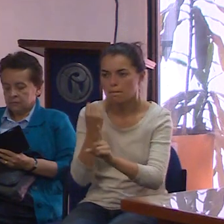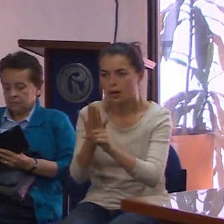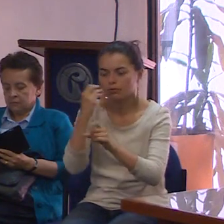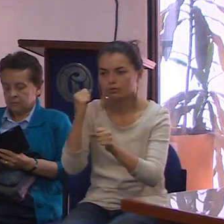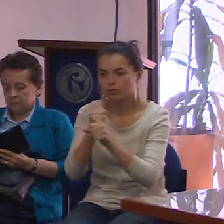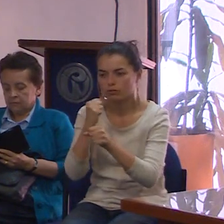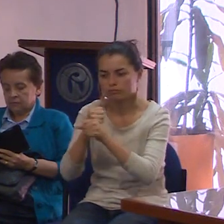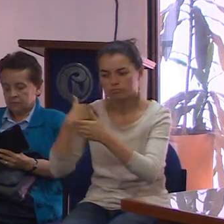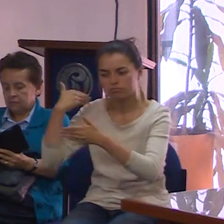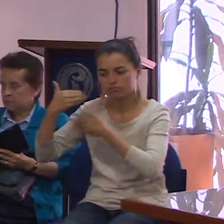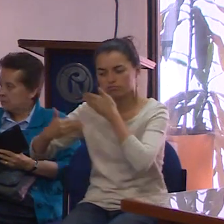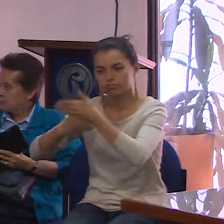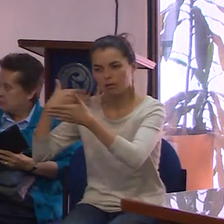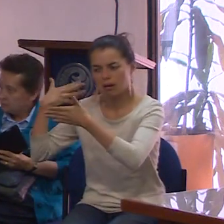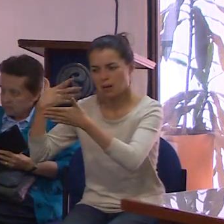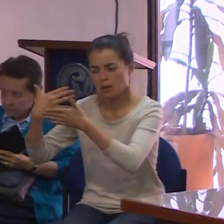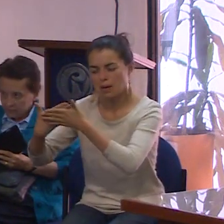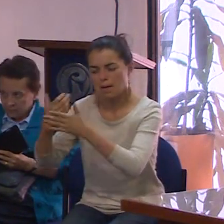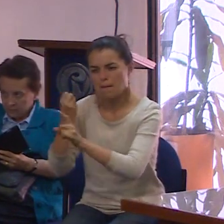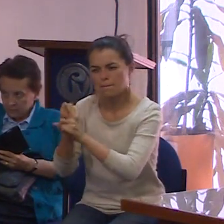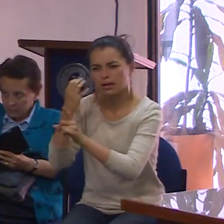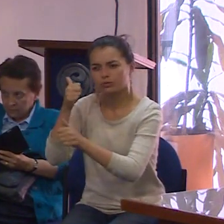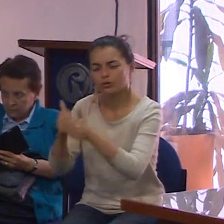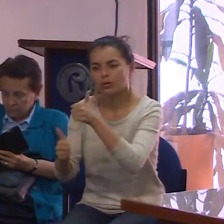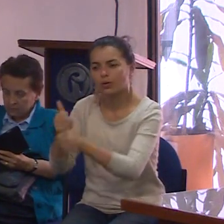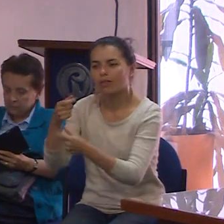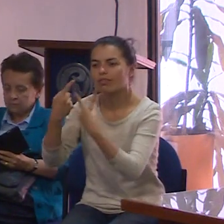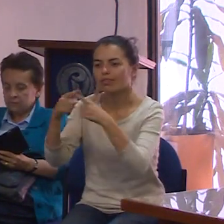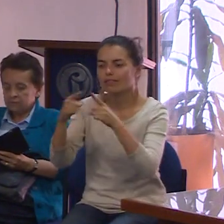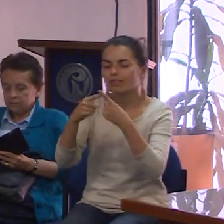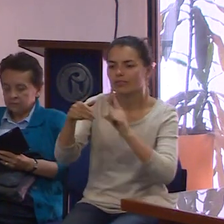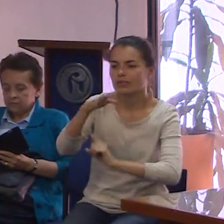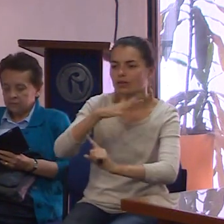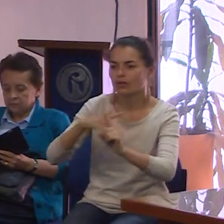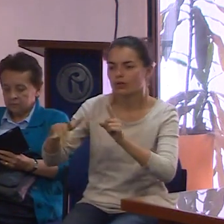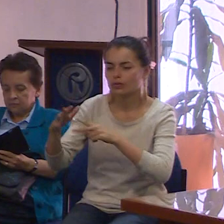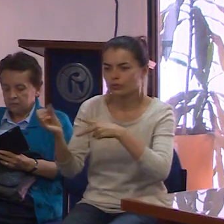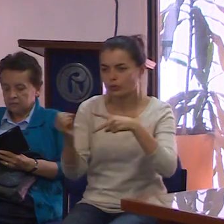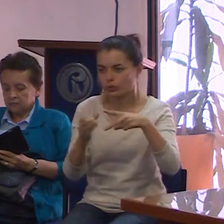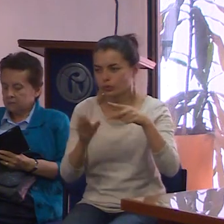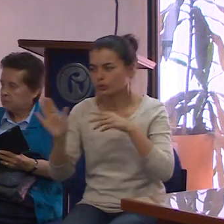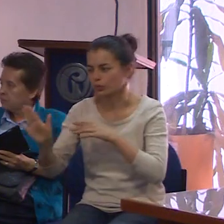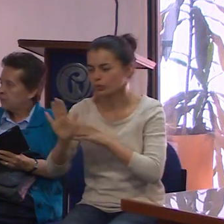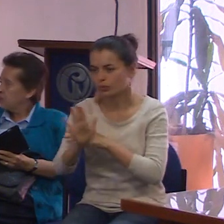trabajos realizados al interior de la línea de investigación en diferentes contextos educativos?